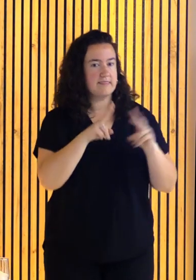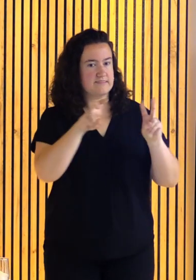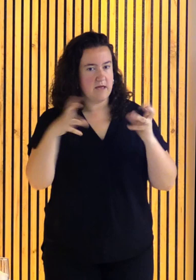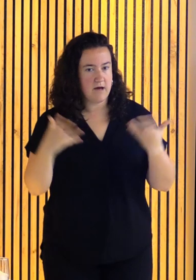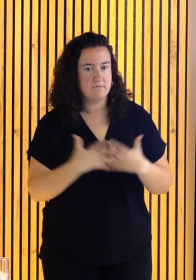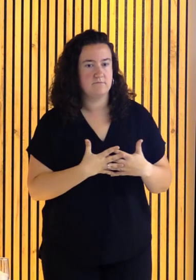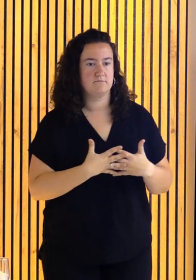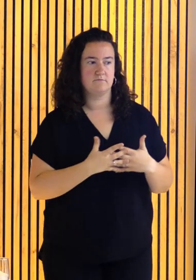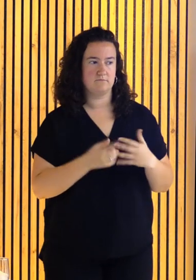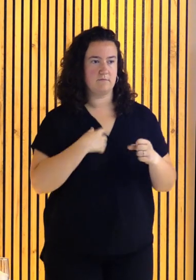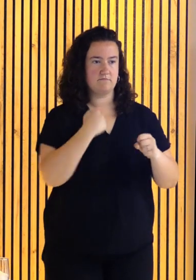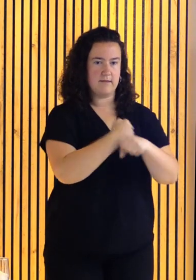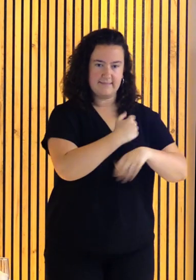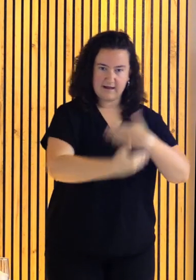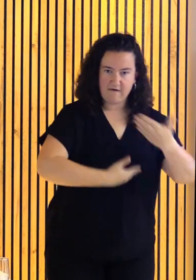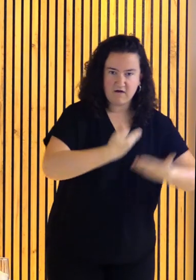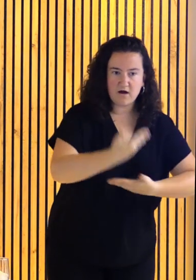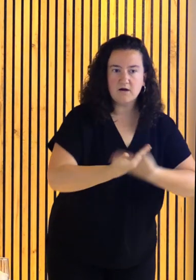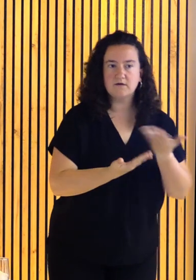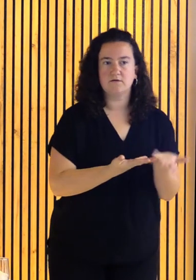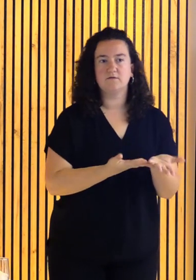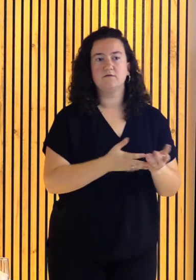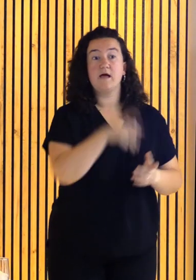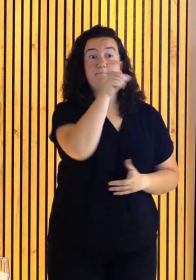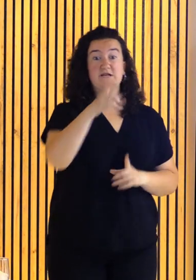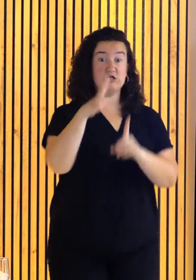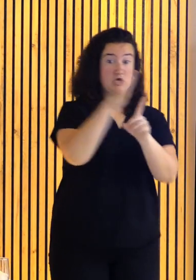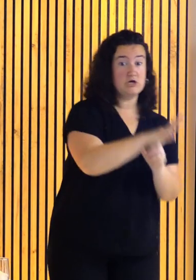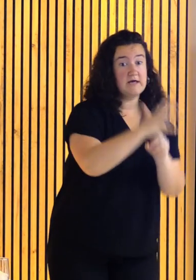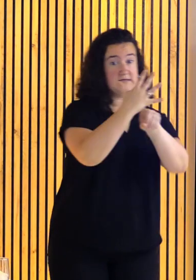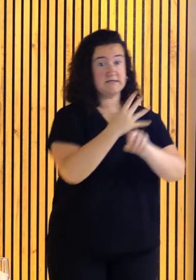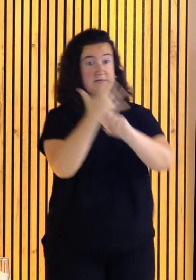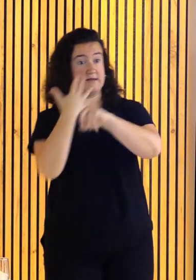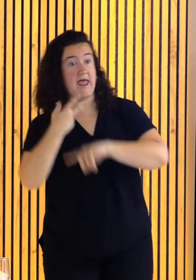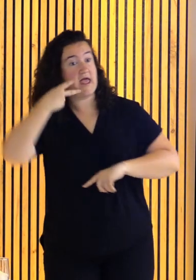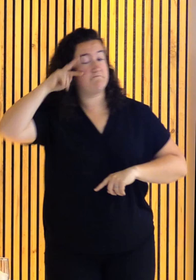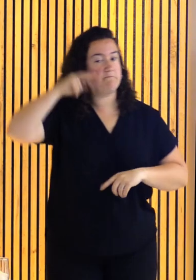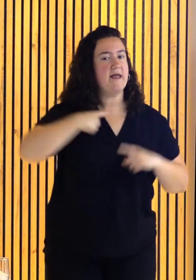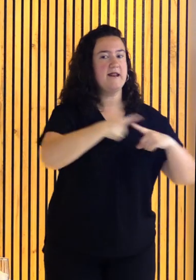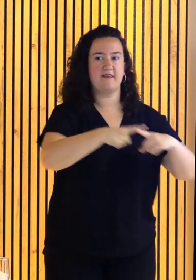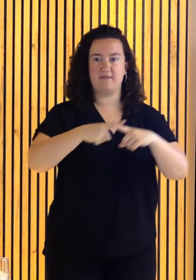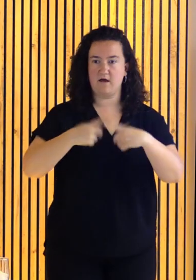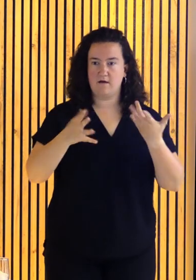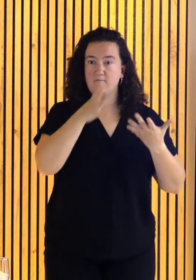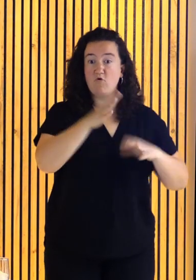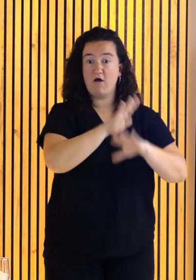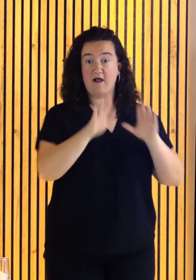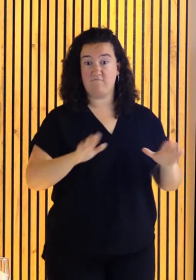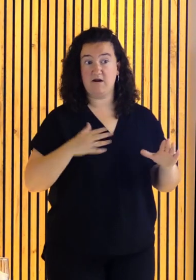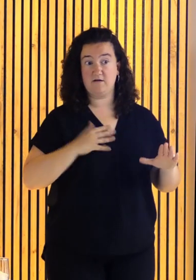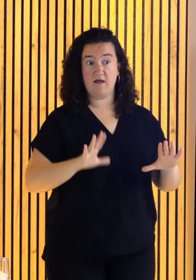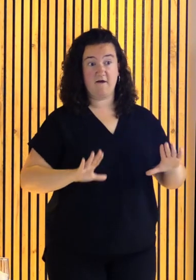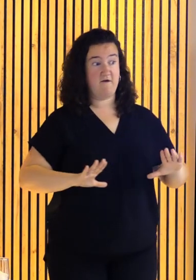lanketa bat egitera, zapalduen artean, esperientzia konpartitzera, zazkenean feminismotik etorri diren